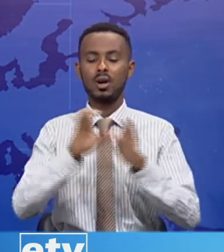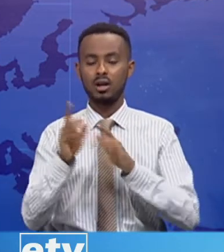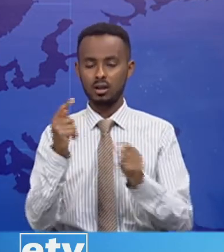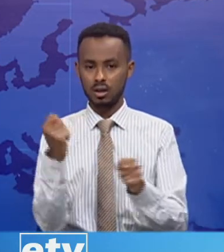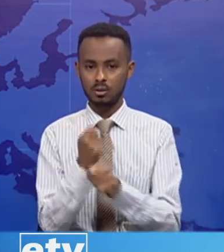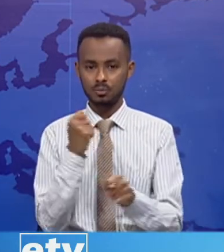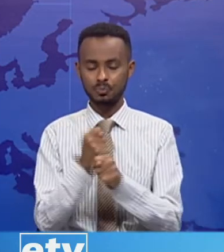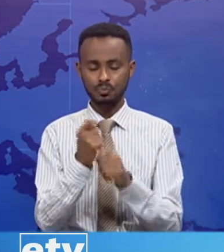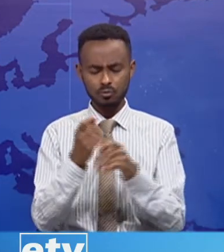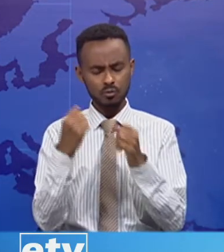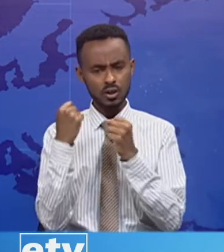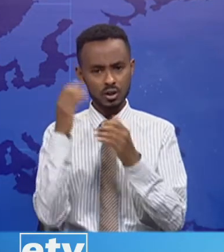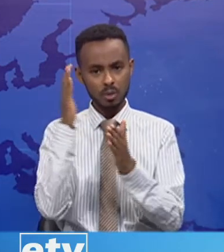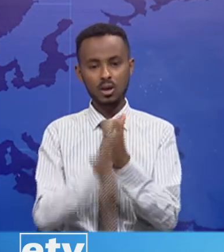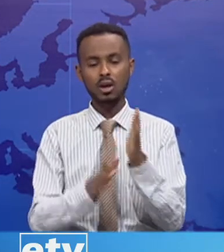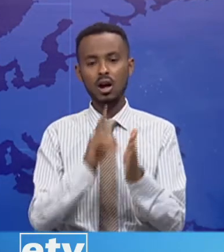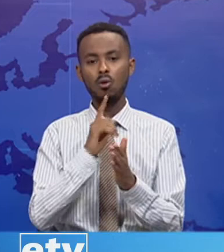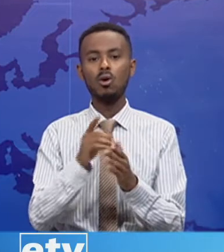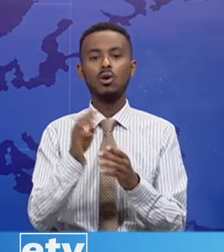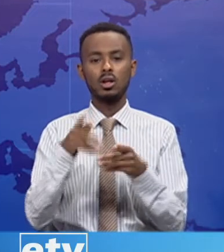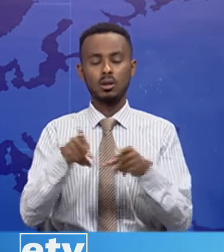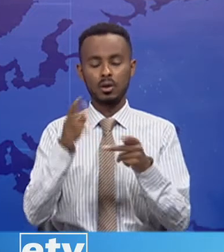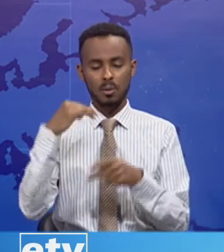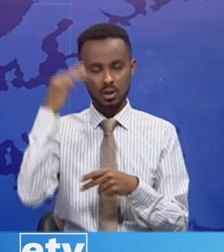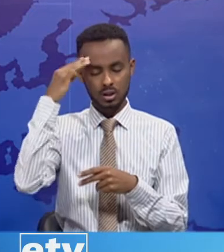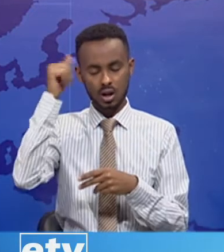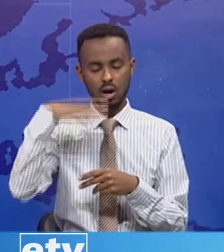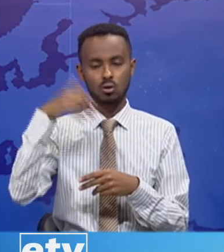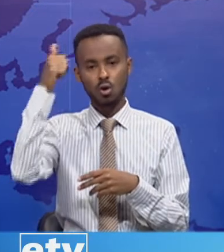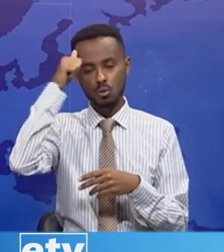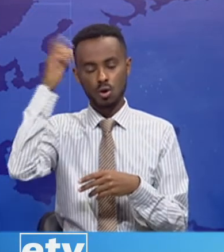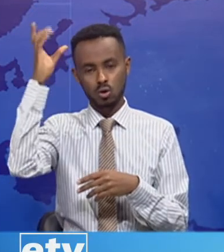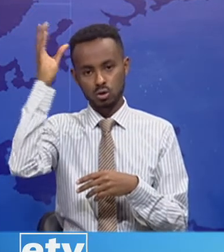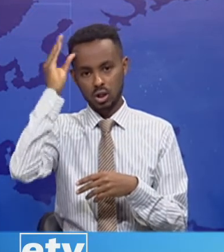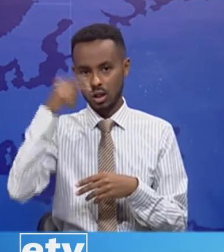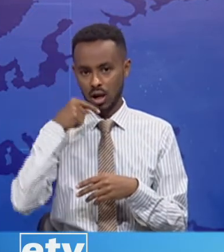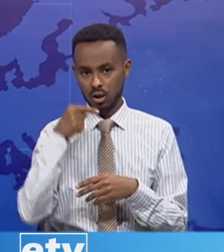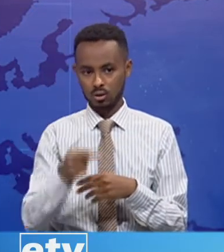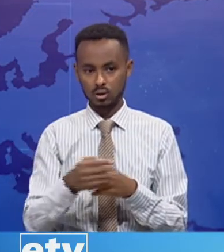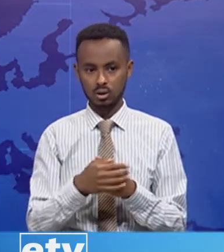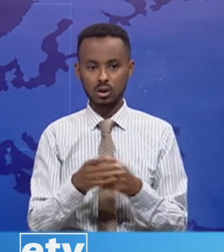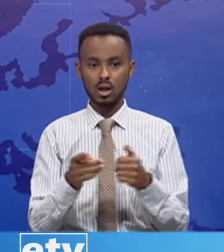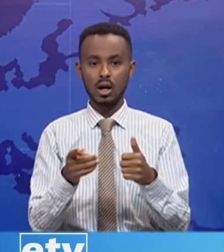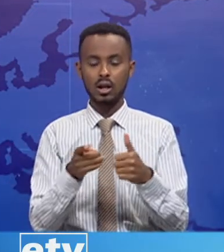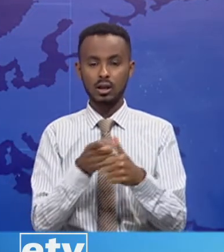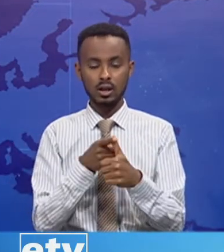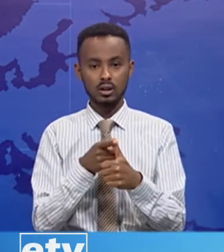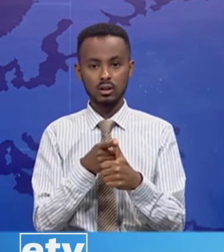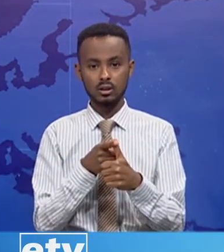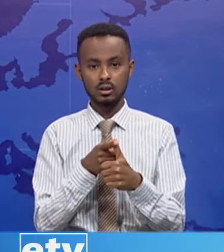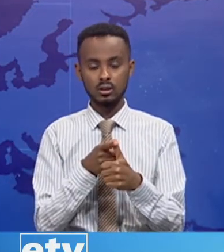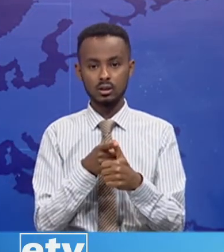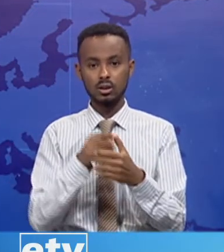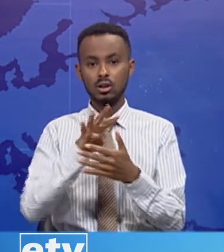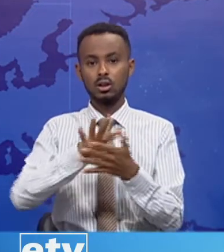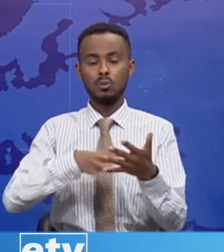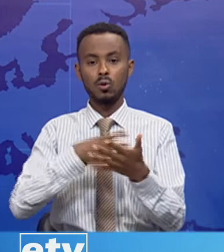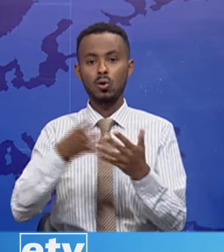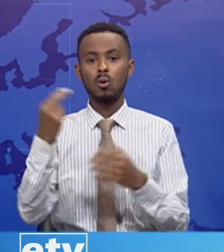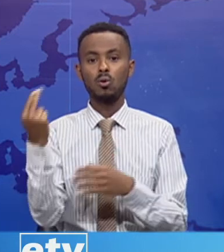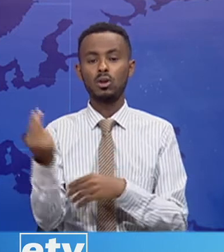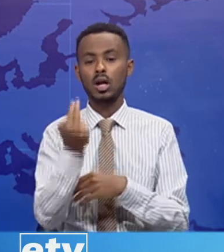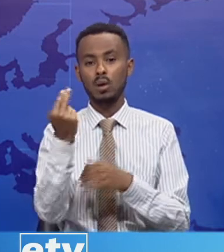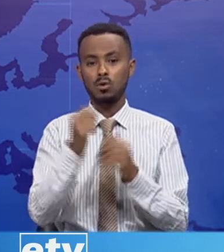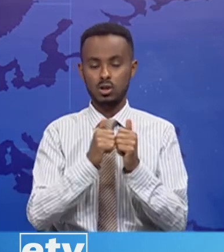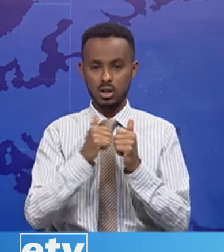ተግባር እንደሚከናወን ነው የግብርና ሚኒስትር አቶ ኡመር ሁሴን የጠቆሙት። አንደኛ፣ የፕሮግራሙ ተጠቃሚዎች